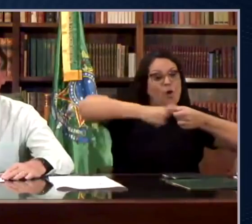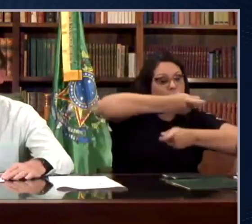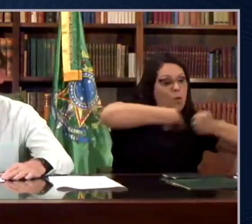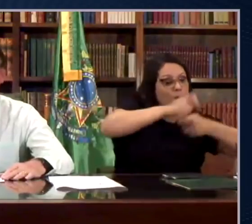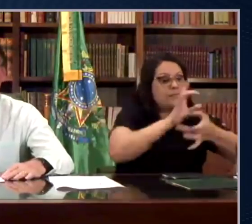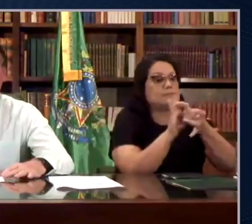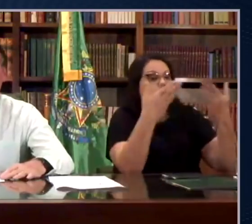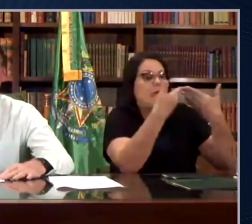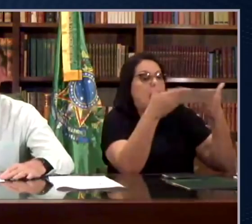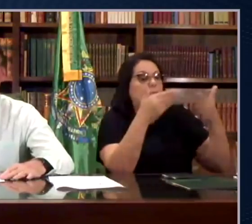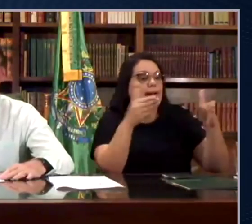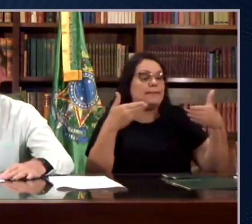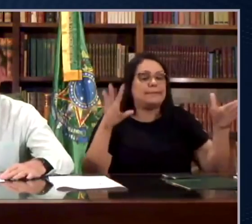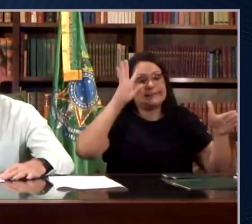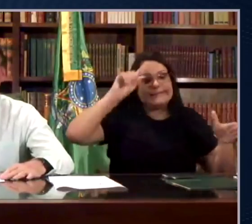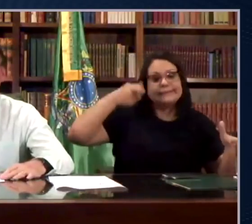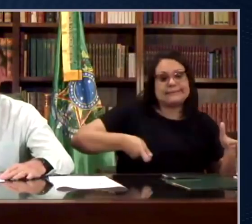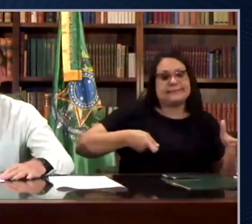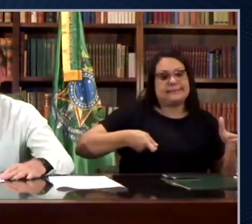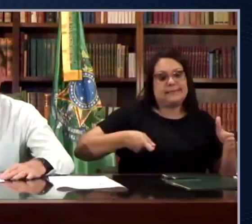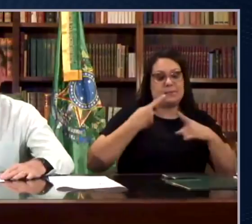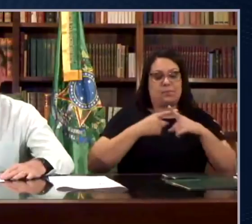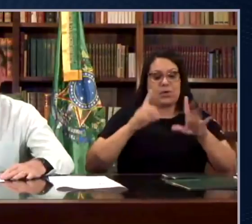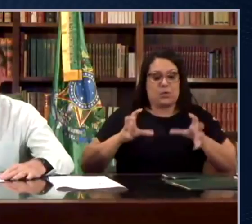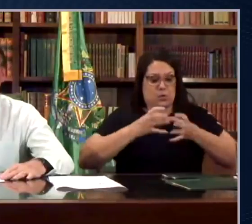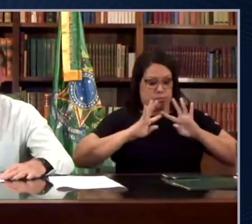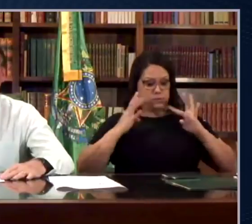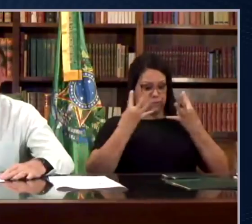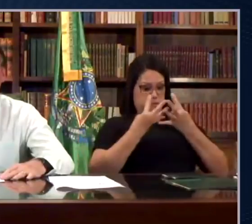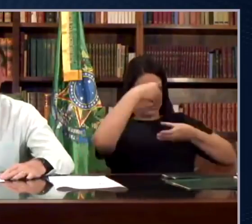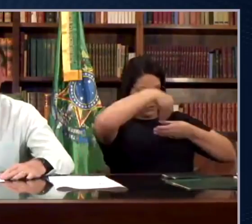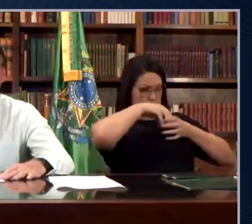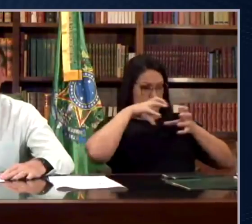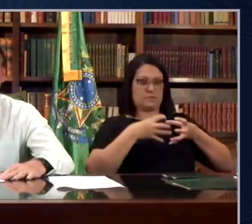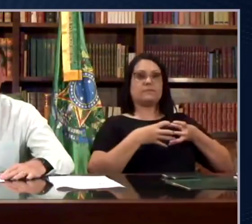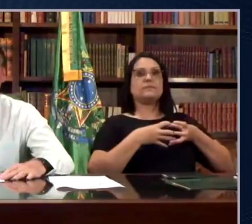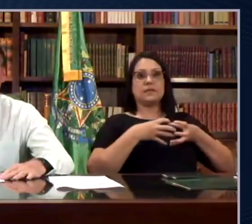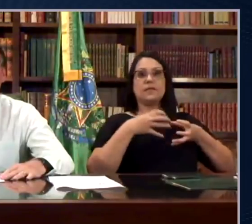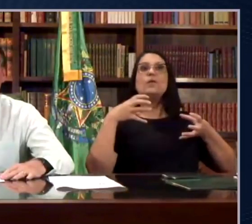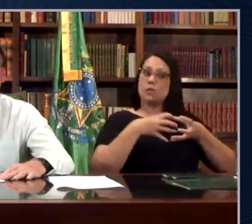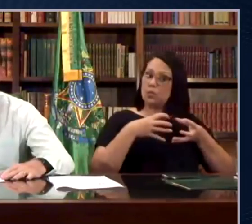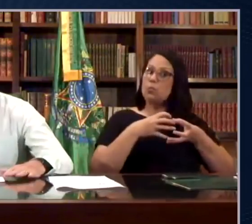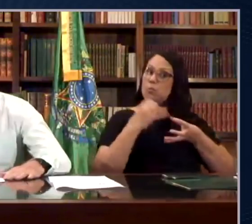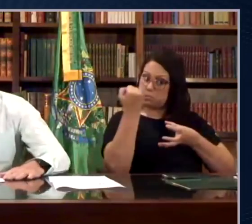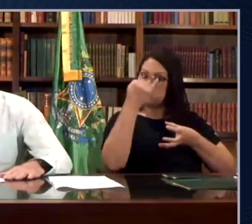para acabar com o distanciamento social que é pregado ali por um grupo importante do governo?